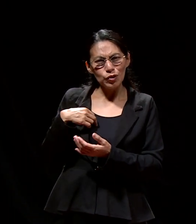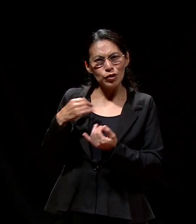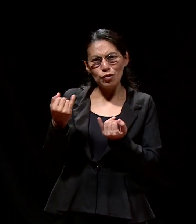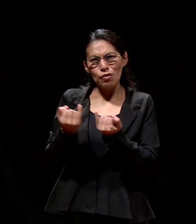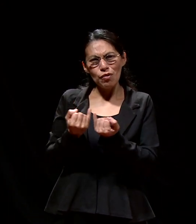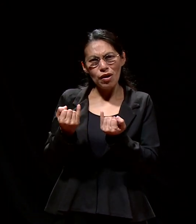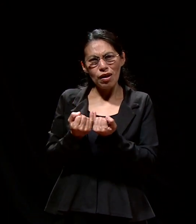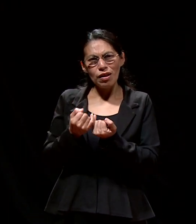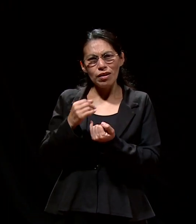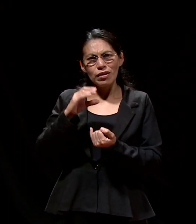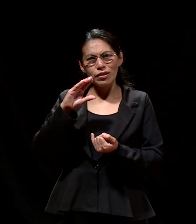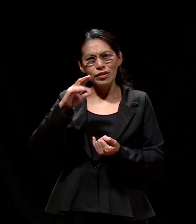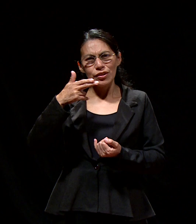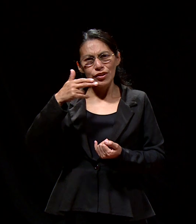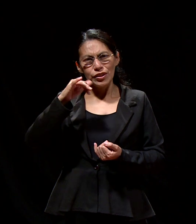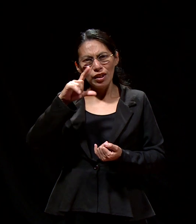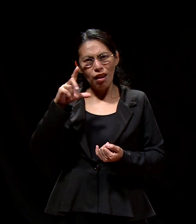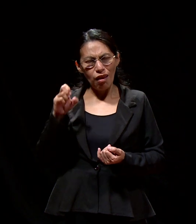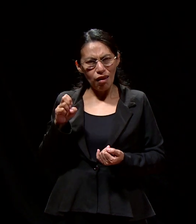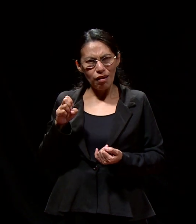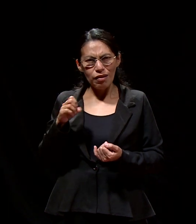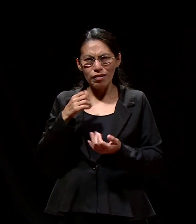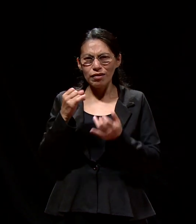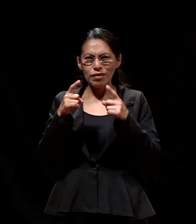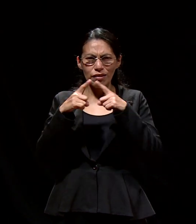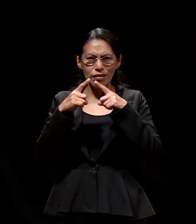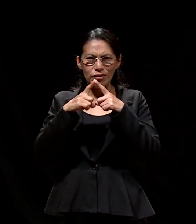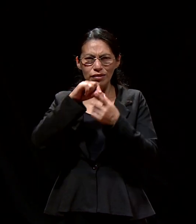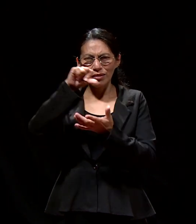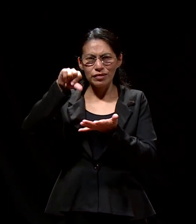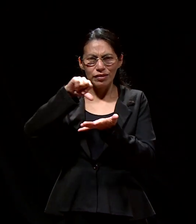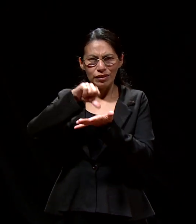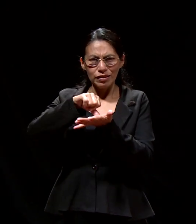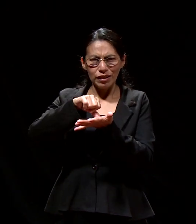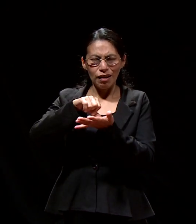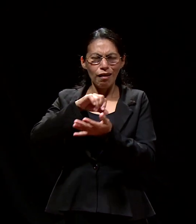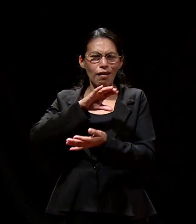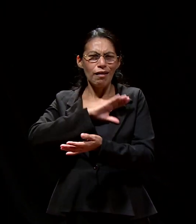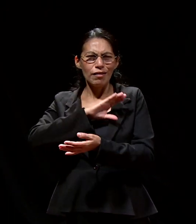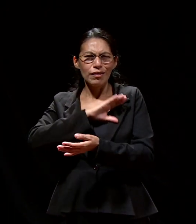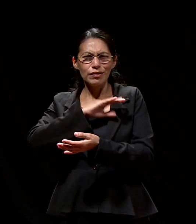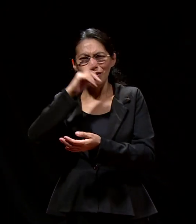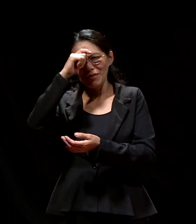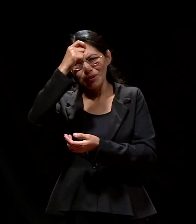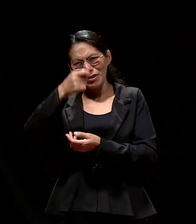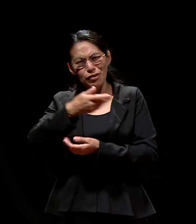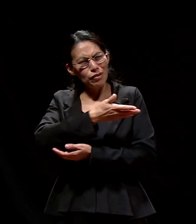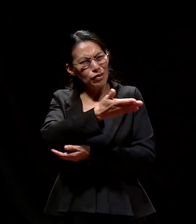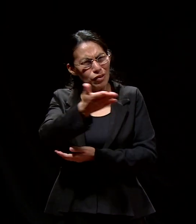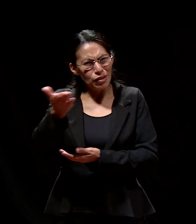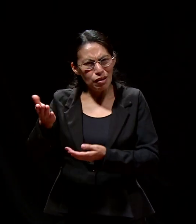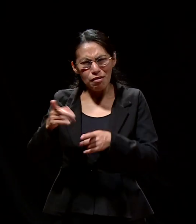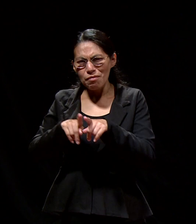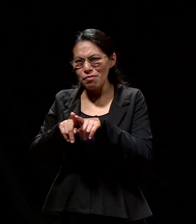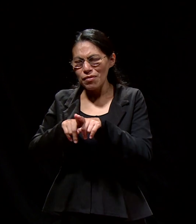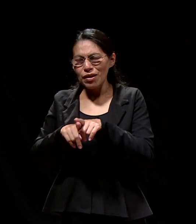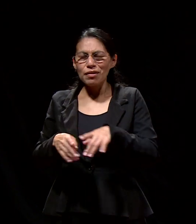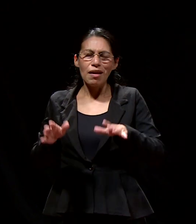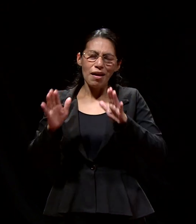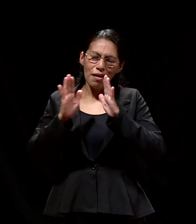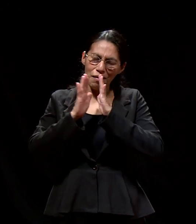Chile en Chillan de la iglesia central muchos cariños y bendiciones a todos los hermanos